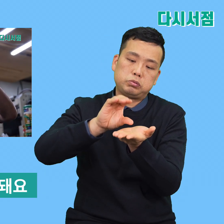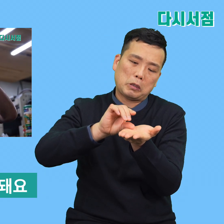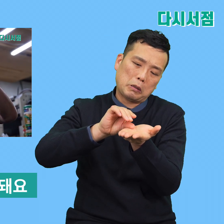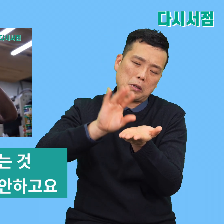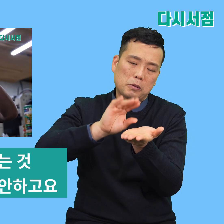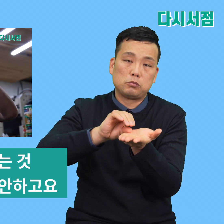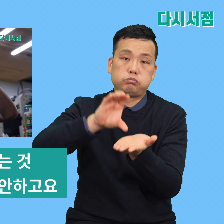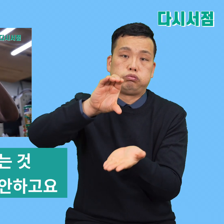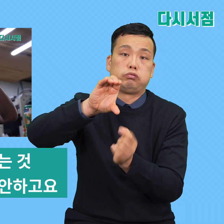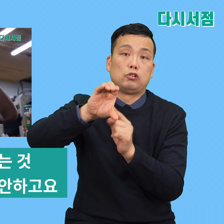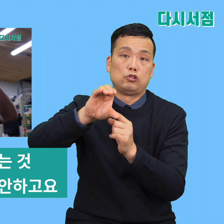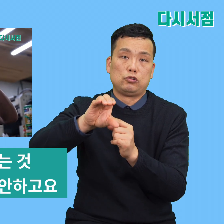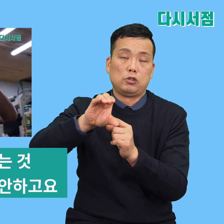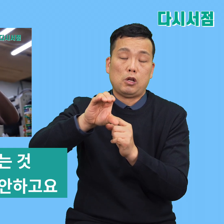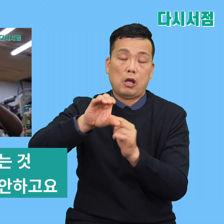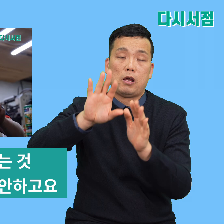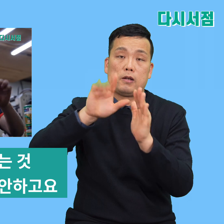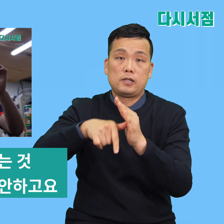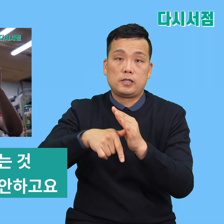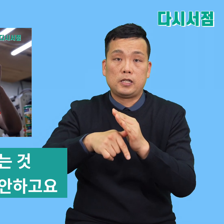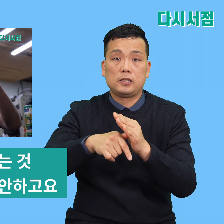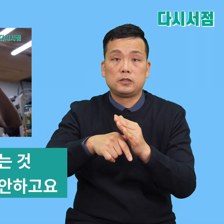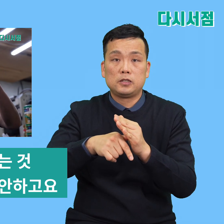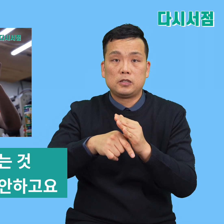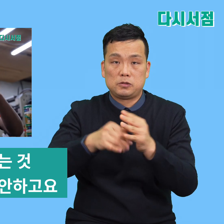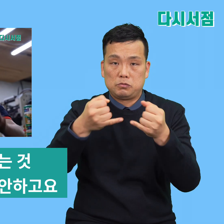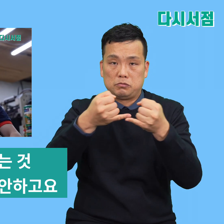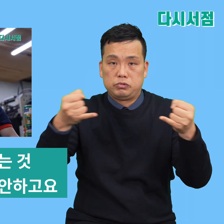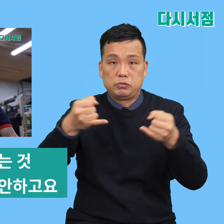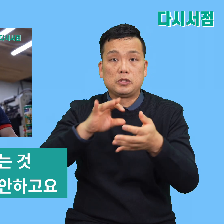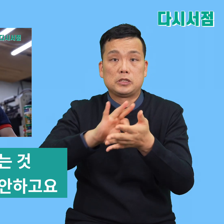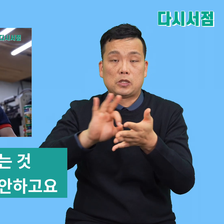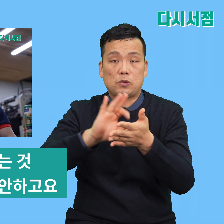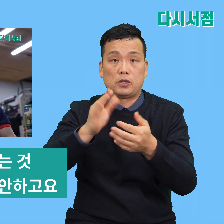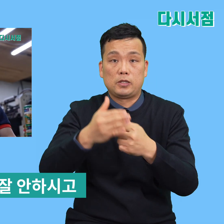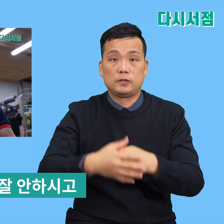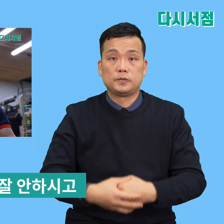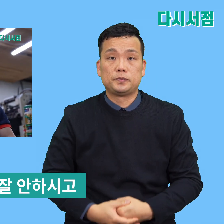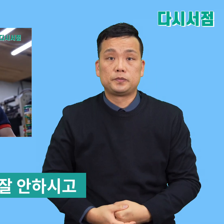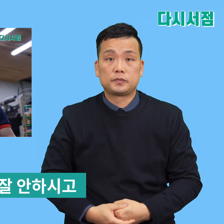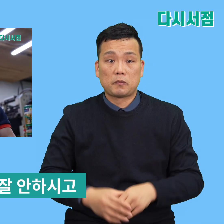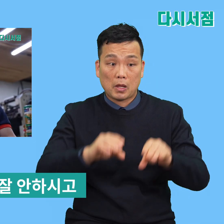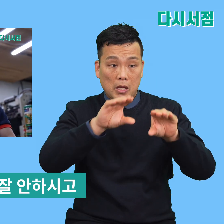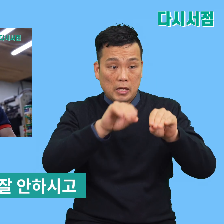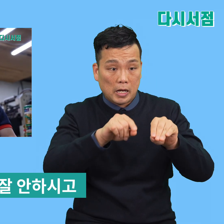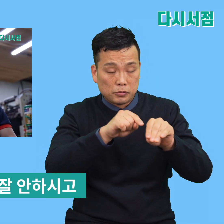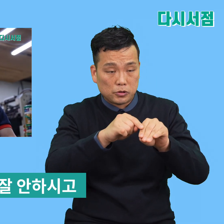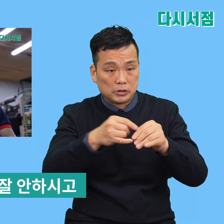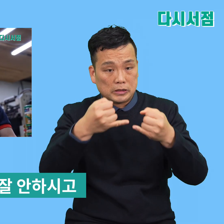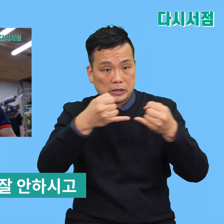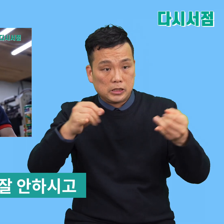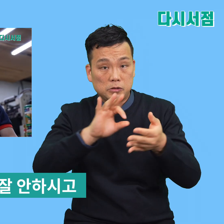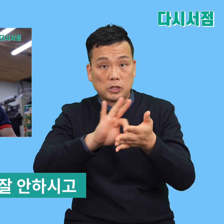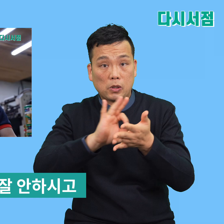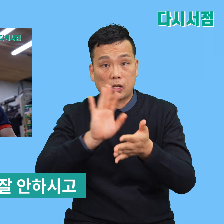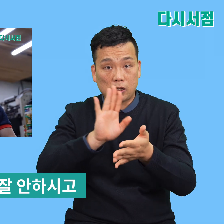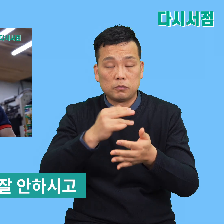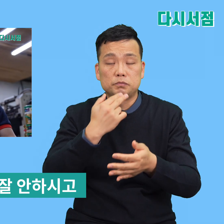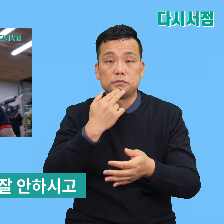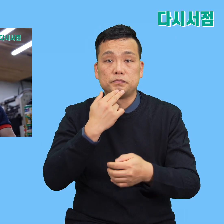일단은 두껍게 가야지. 뭐 얇게 가는 거 같으면 실재본은 안 하고. 아, 얇은 걸로는 실재본을 잘 안 하고.